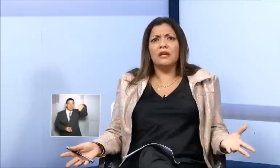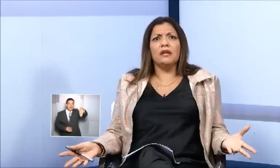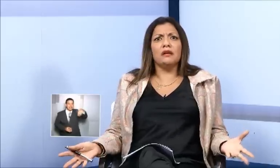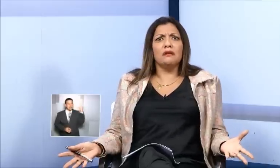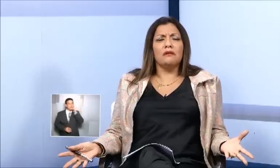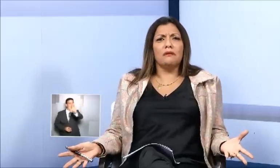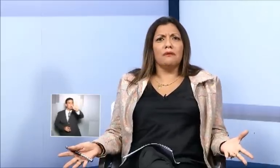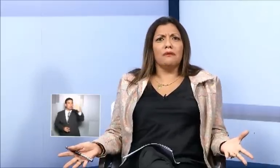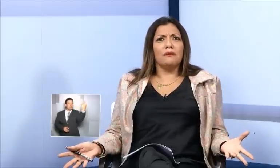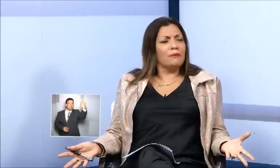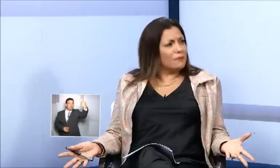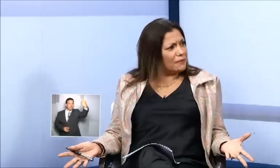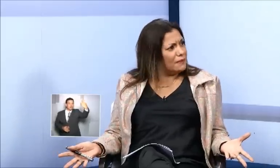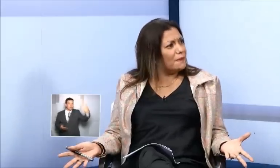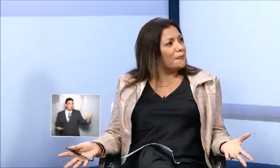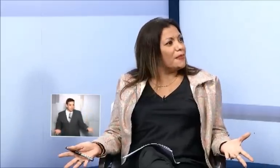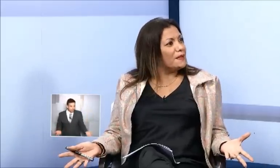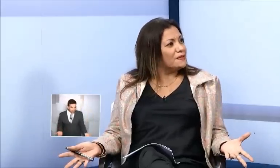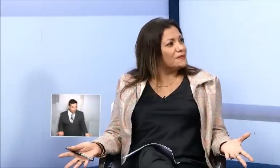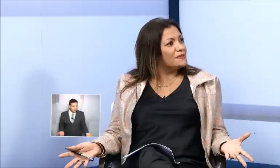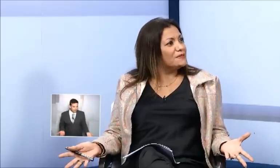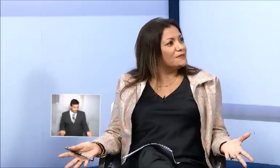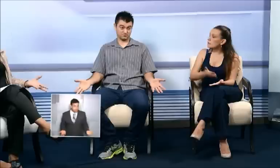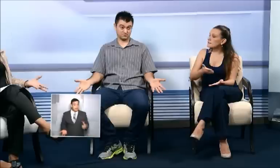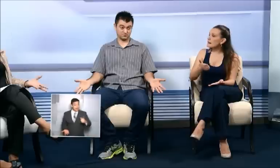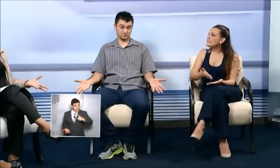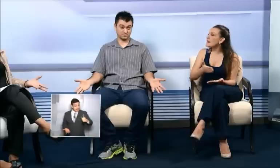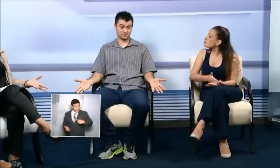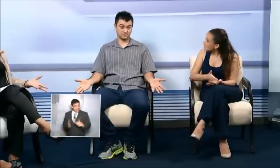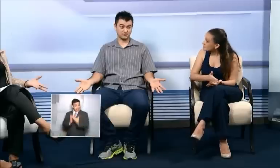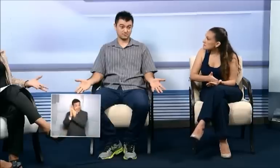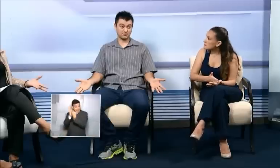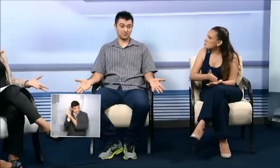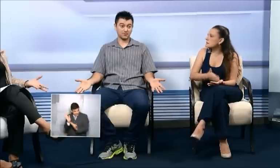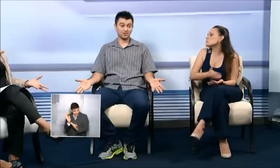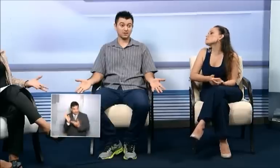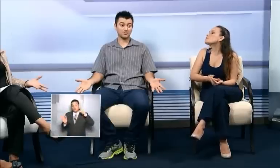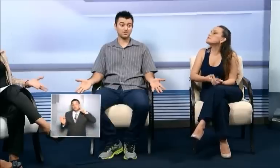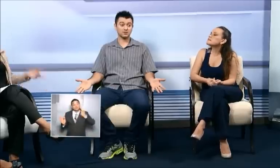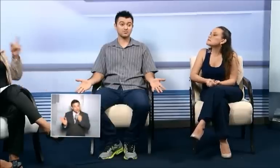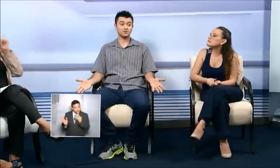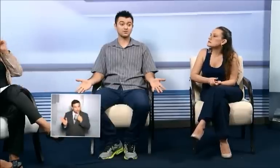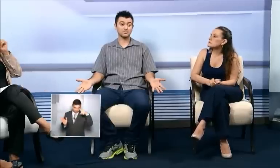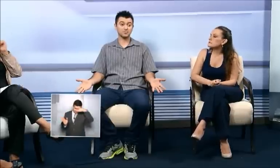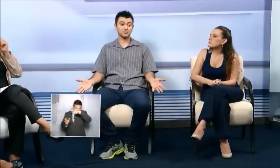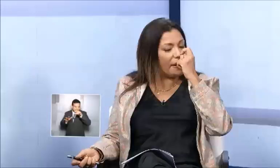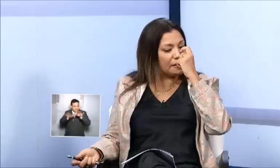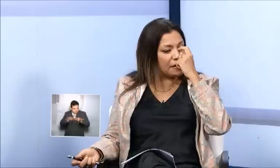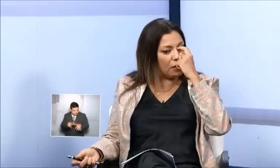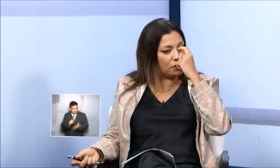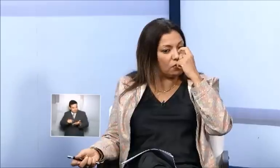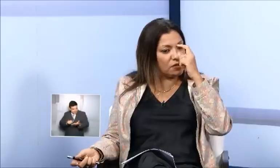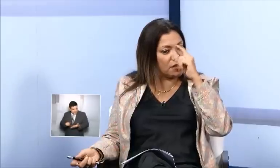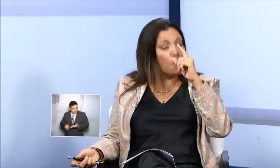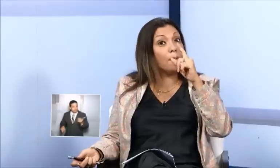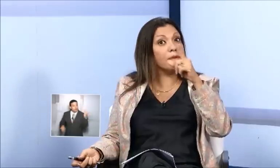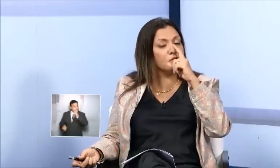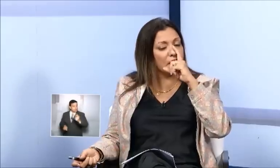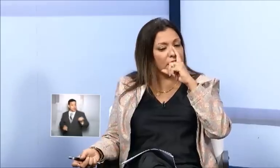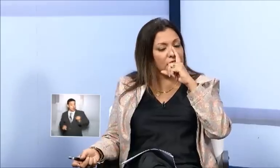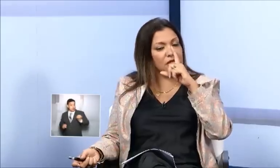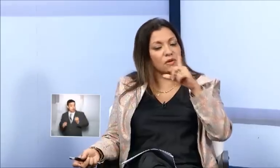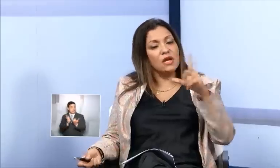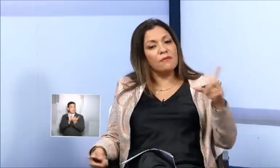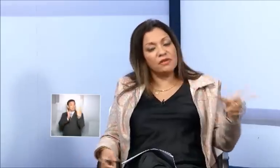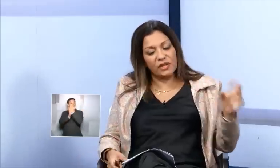Enem. Tem redações de surdos no Enem com notas mais altas do que as dos ouvintes. Parece que a dele foi a mais alta, ele conseguiu 1000